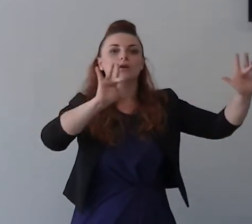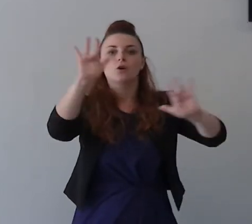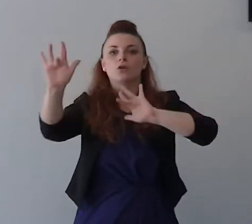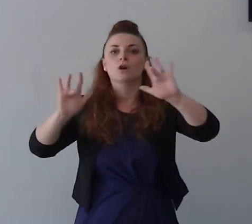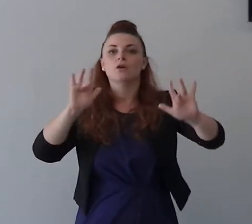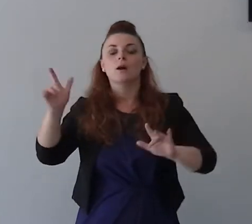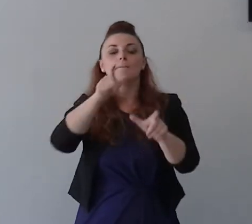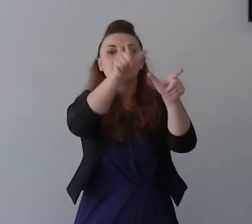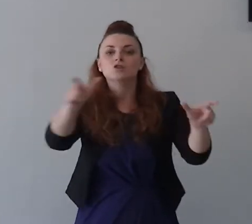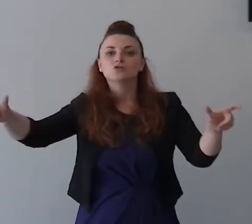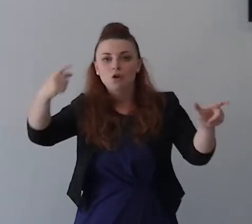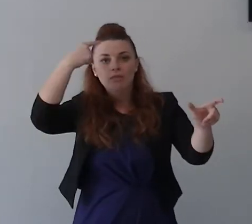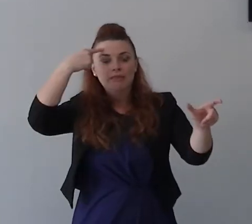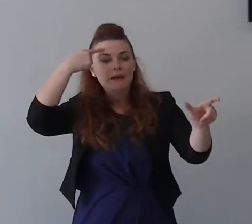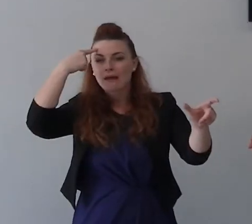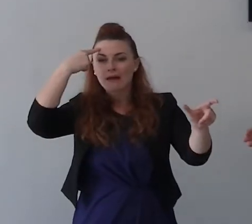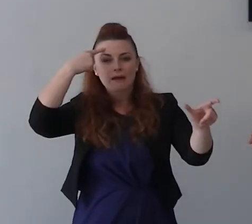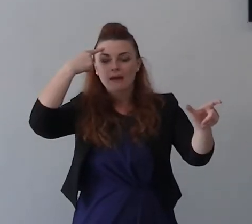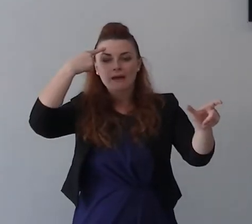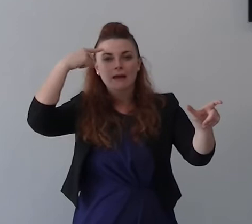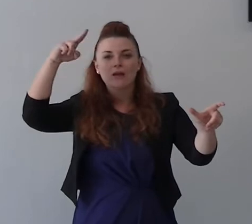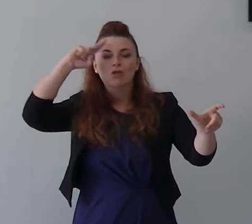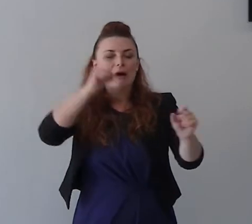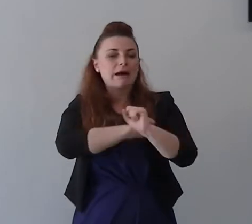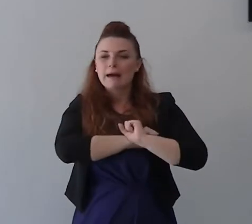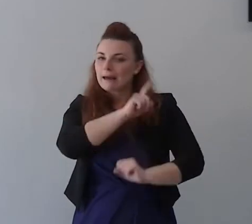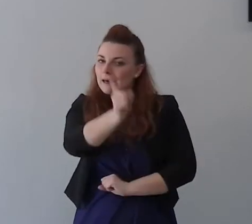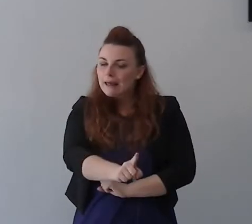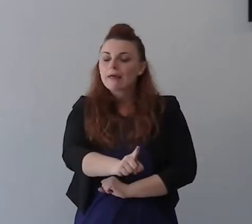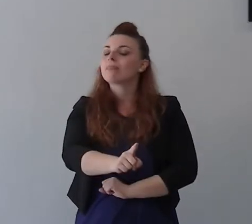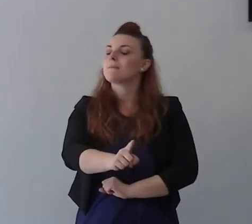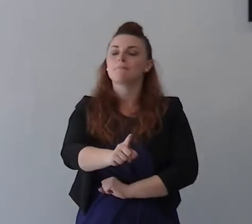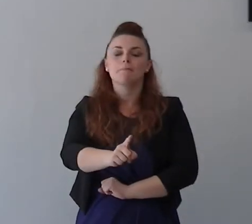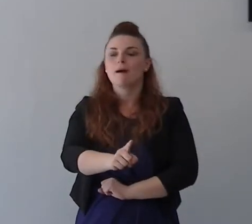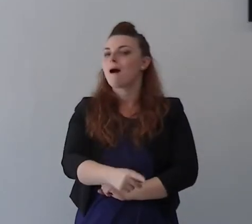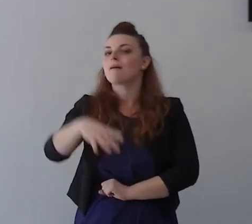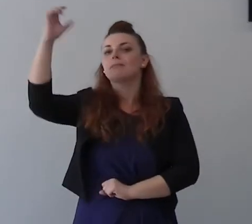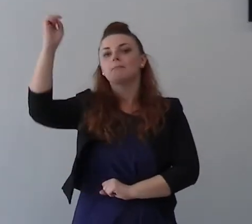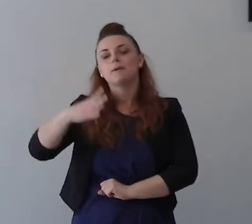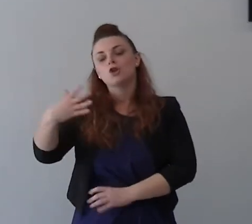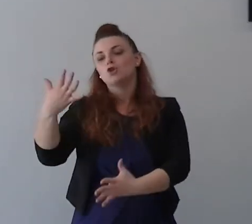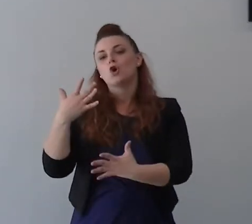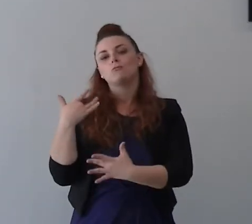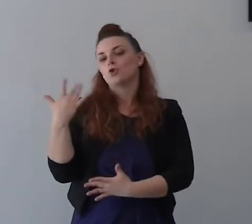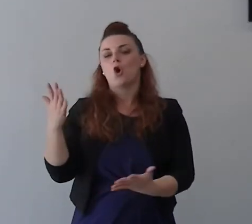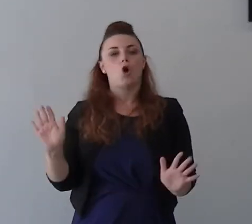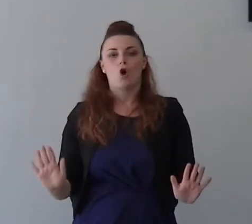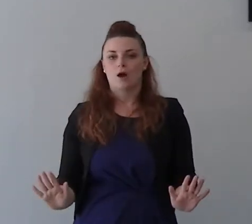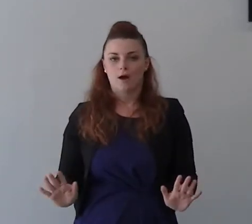anche loro sono irradiati dallo Spirito Santo, ma non lo seguono e non lo ascoltano perché non hanno ancora creduto.